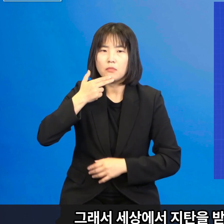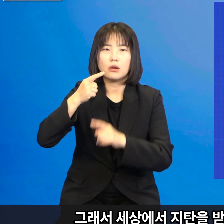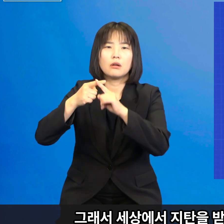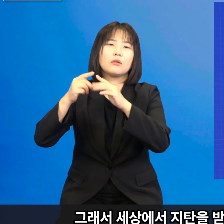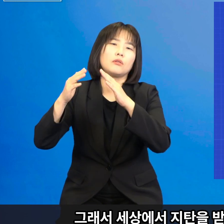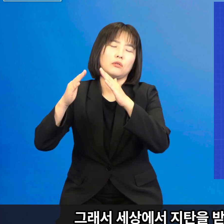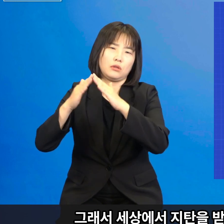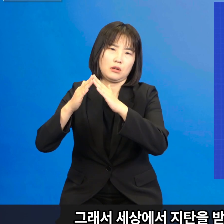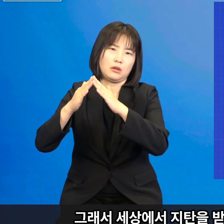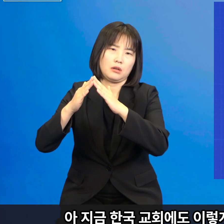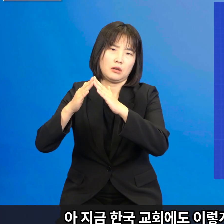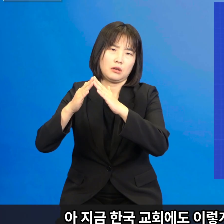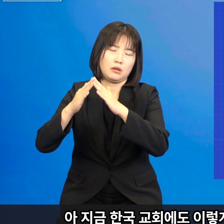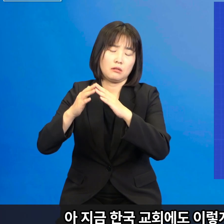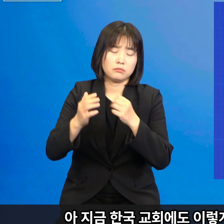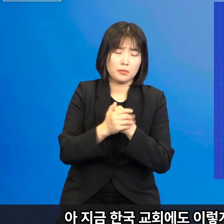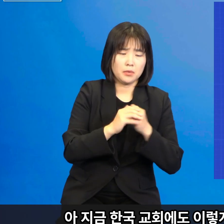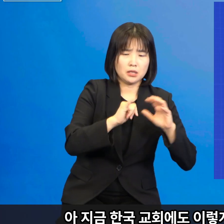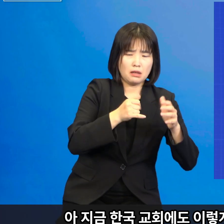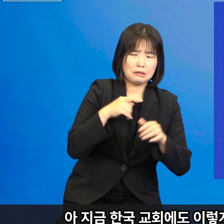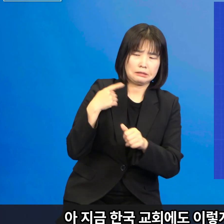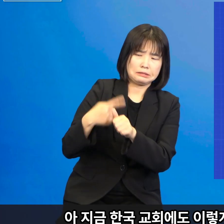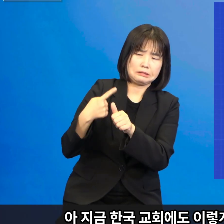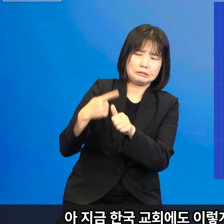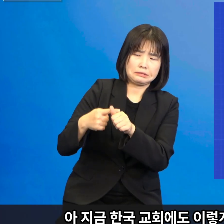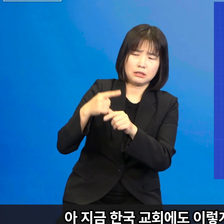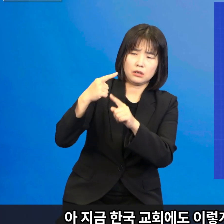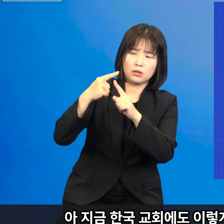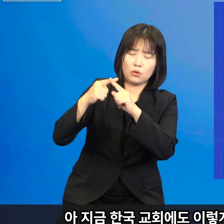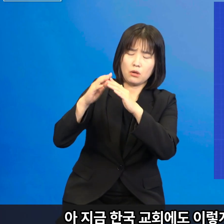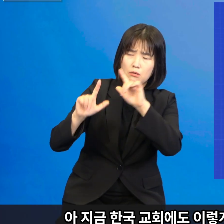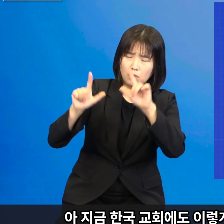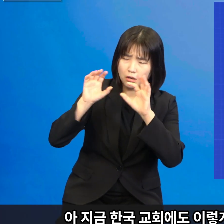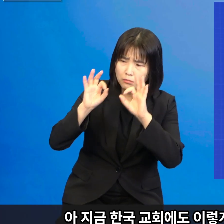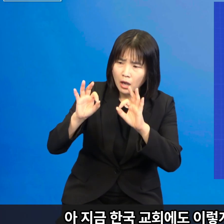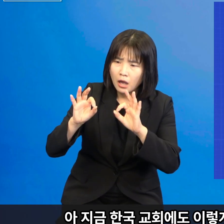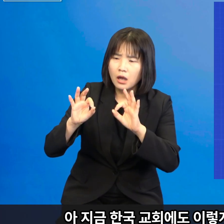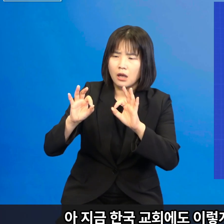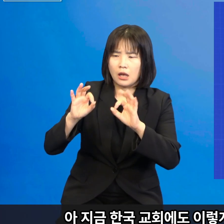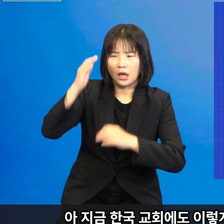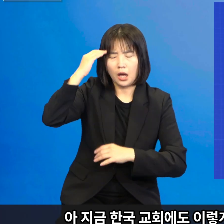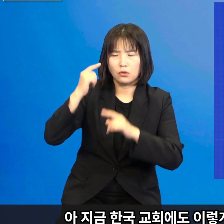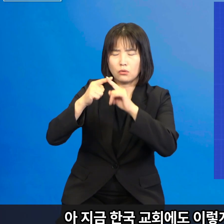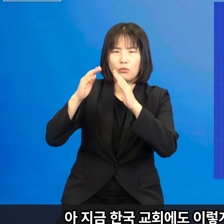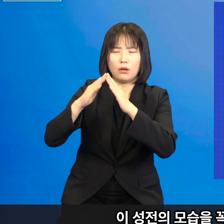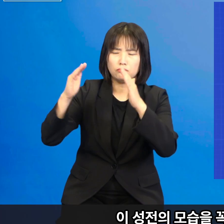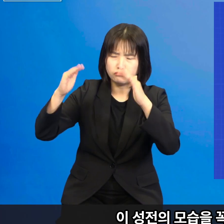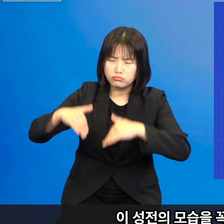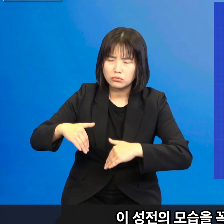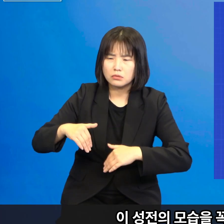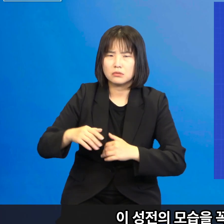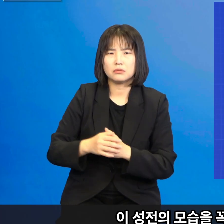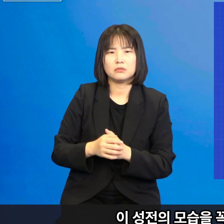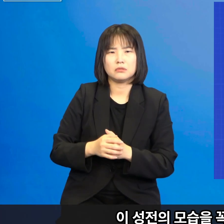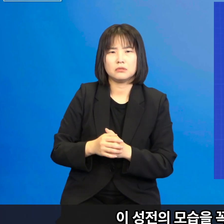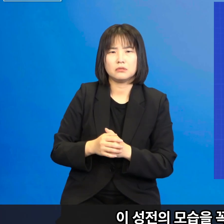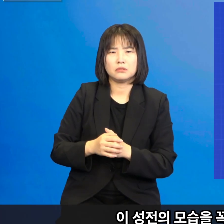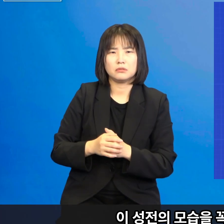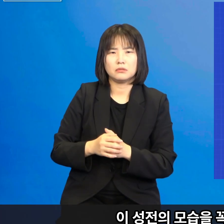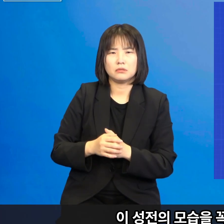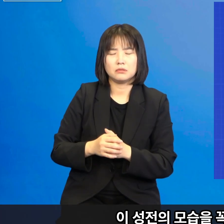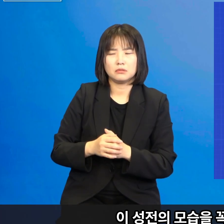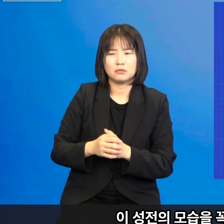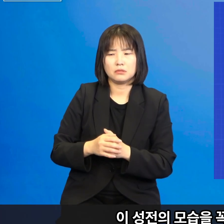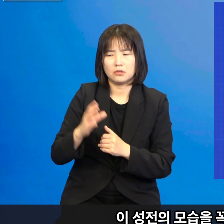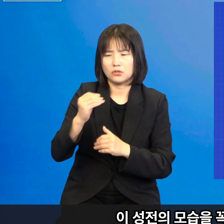모습들을 볼 때에 지금 한국 교회도 이렇게 무너져 있는 이 요시야 때의 이 성전의 모습을 꼭